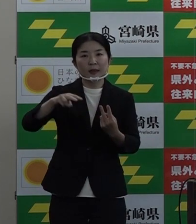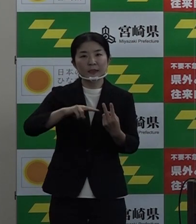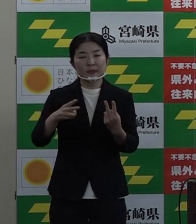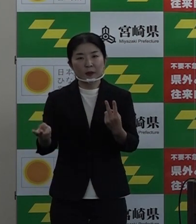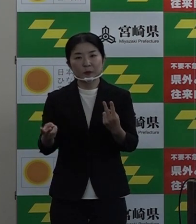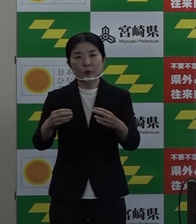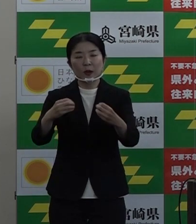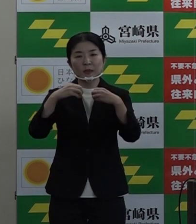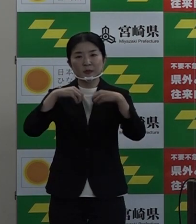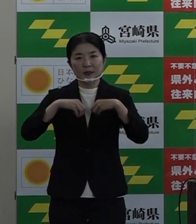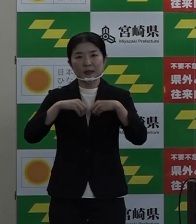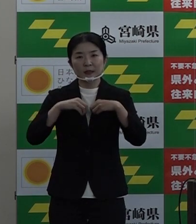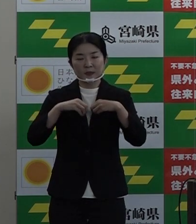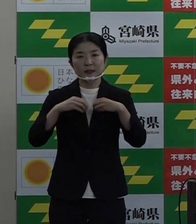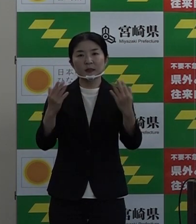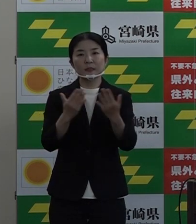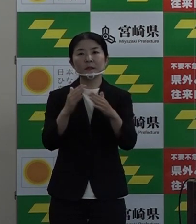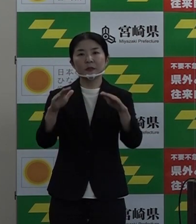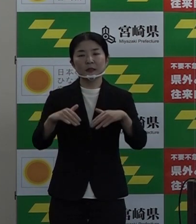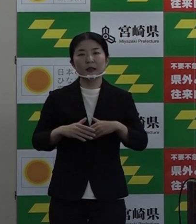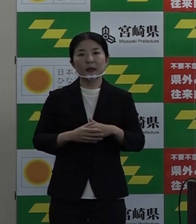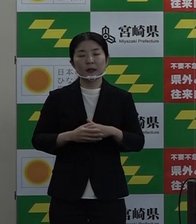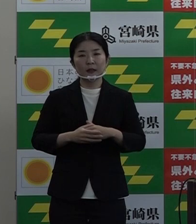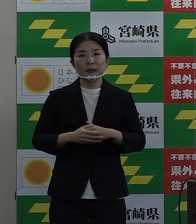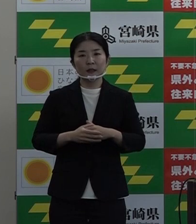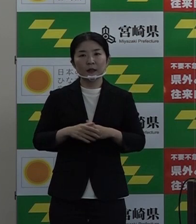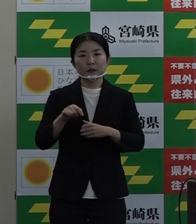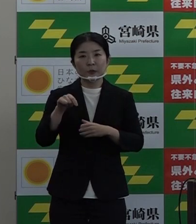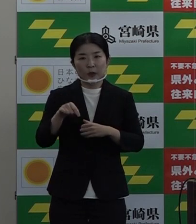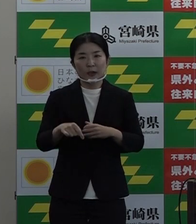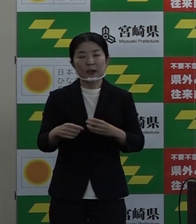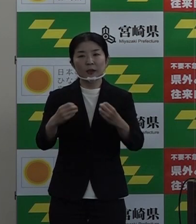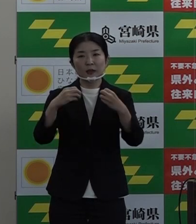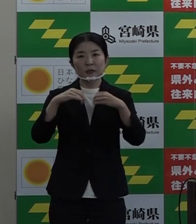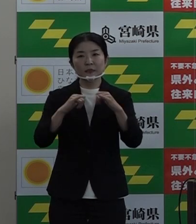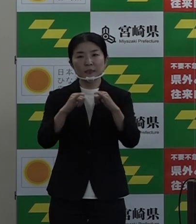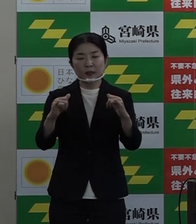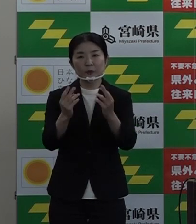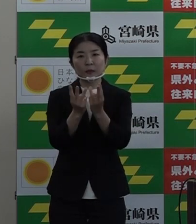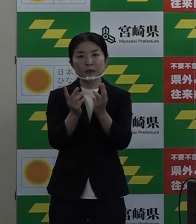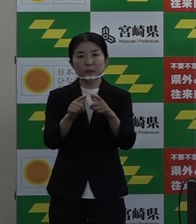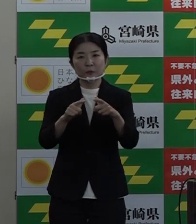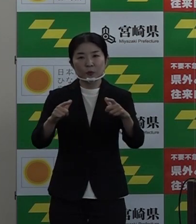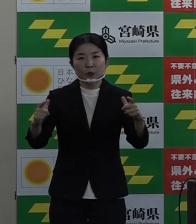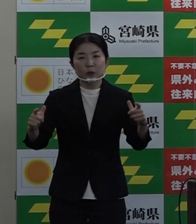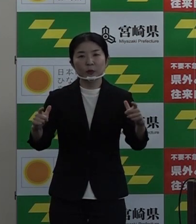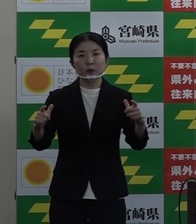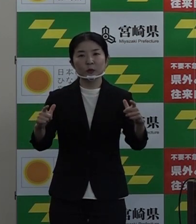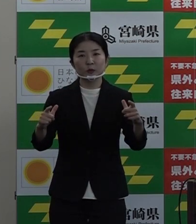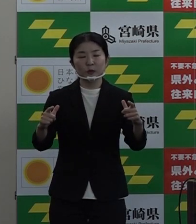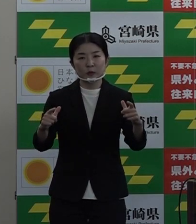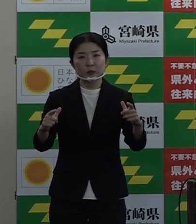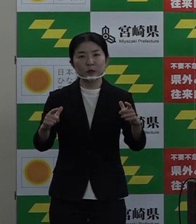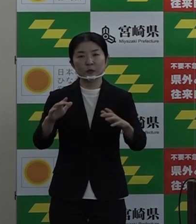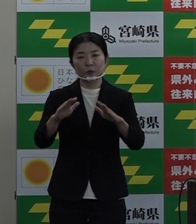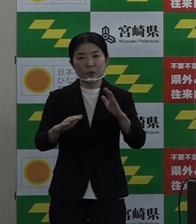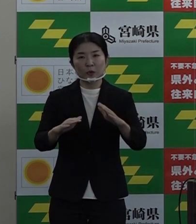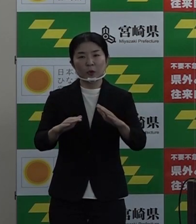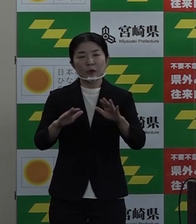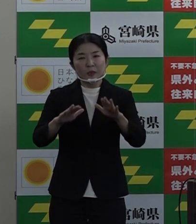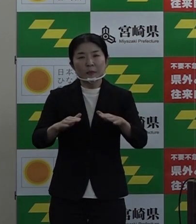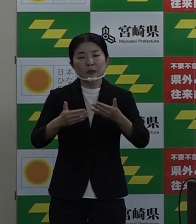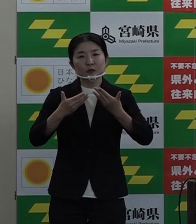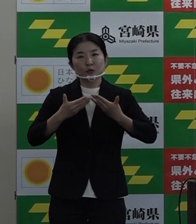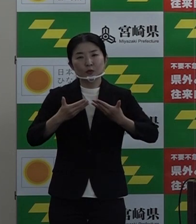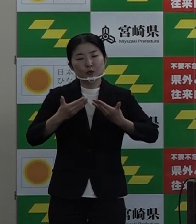という認識であります。そのことが感染者の急増ということ、今幸い重症者自体は